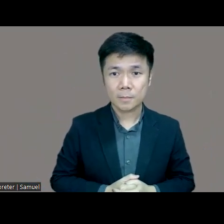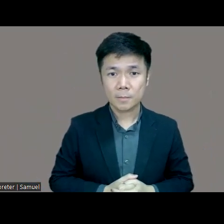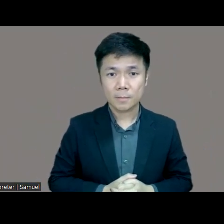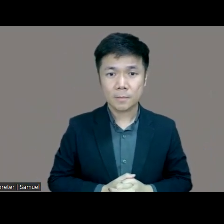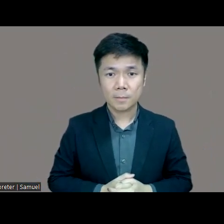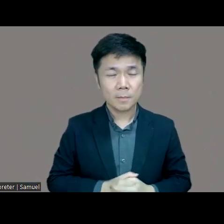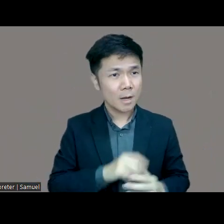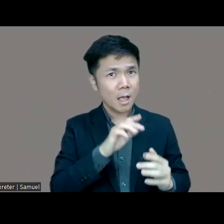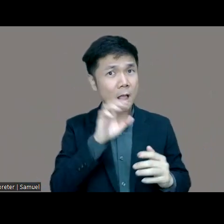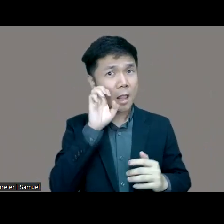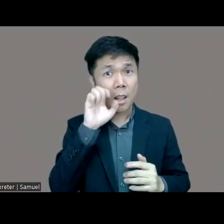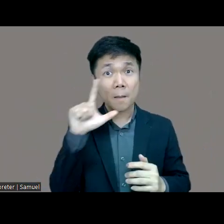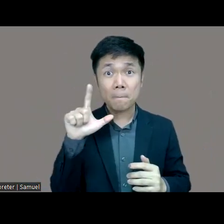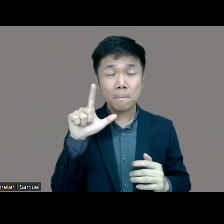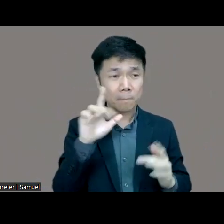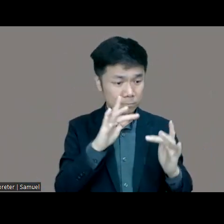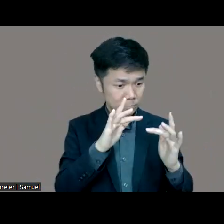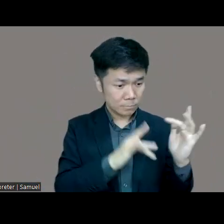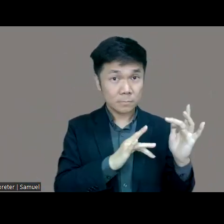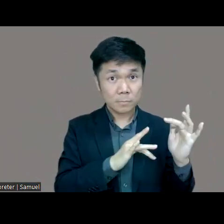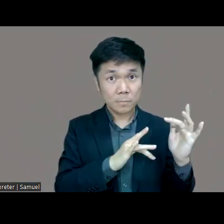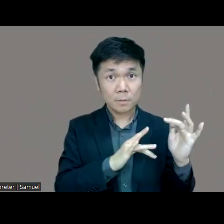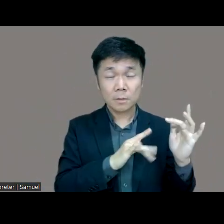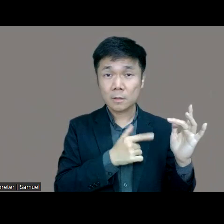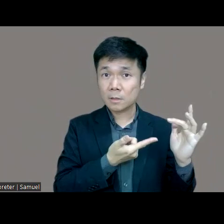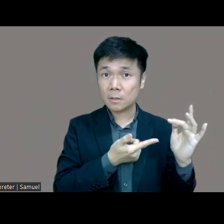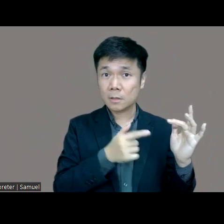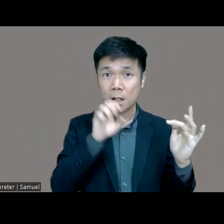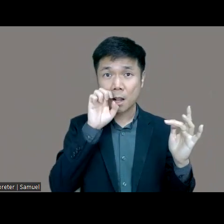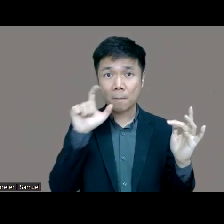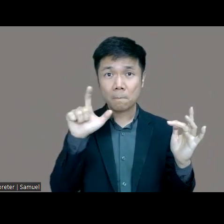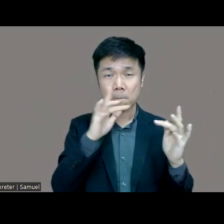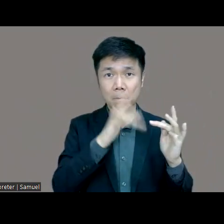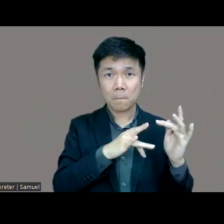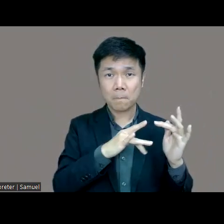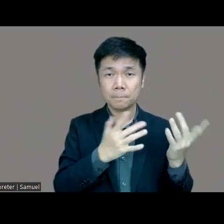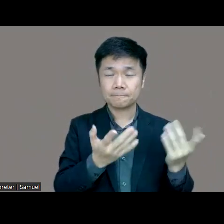Je pense que Elham n'est plus en ligne.